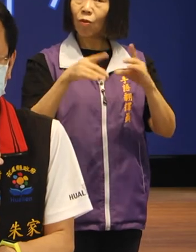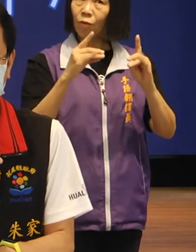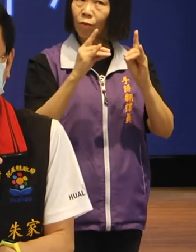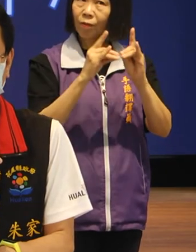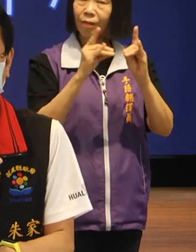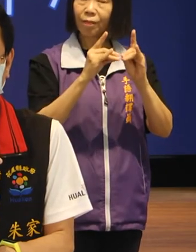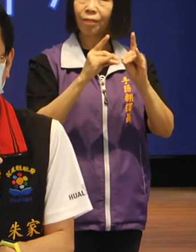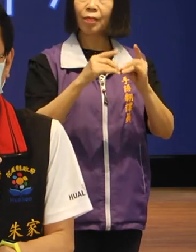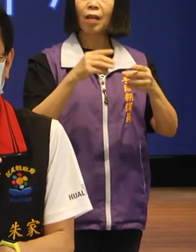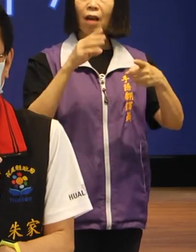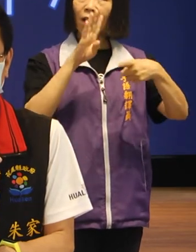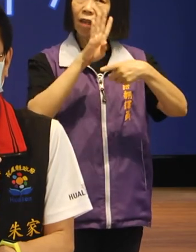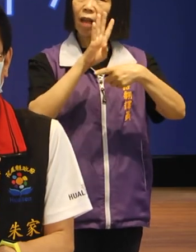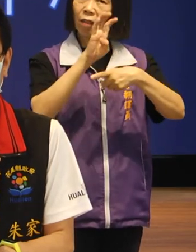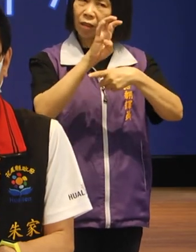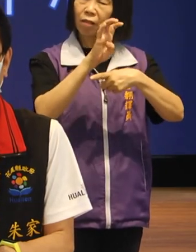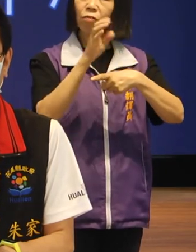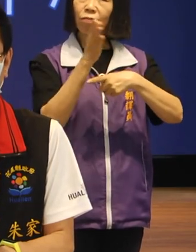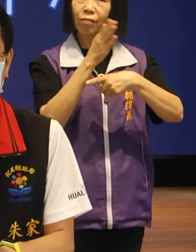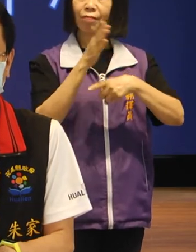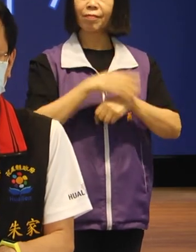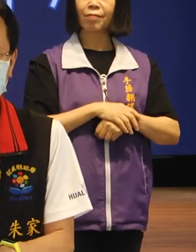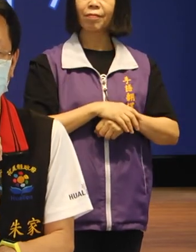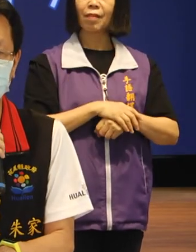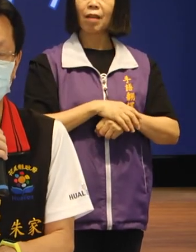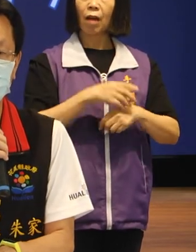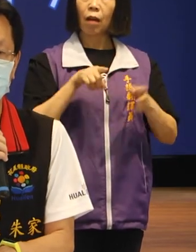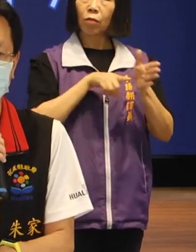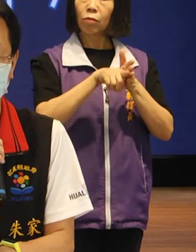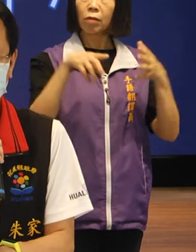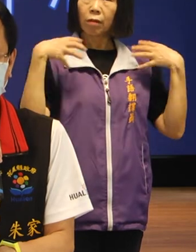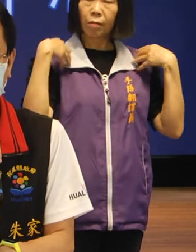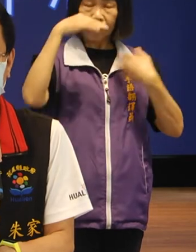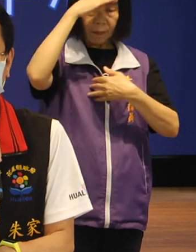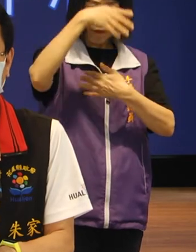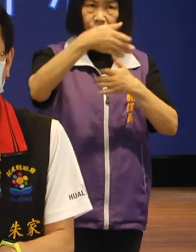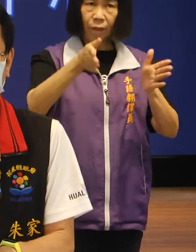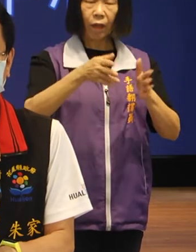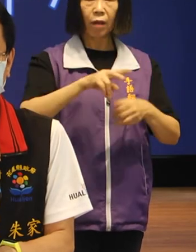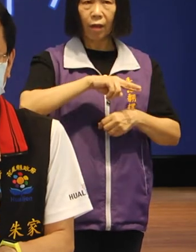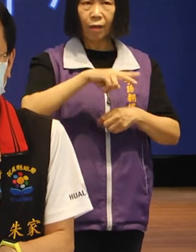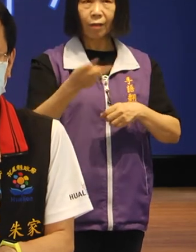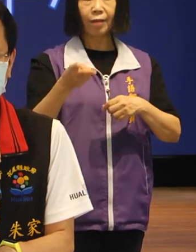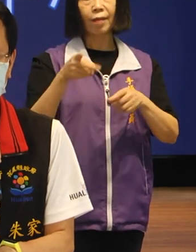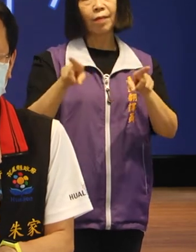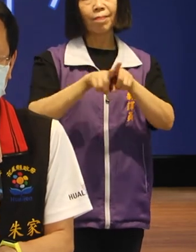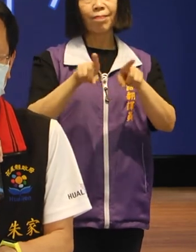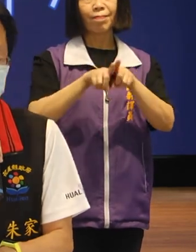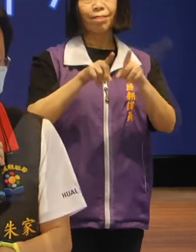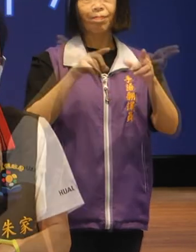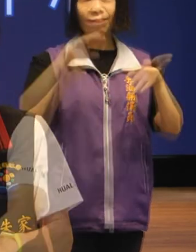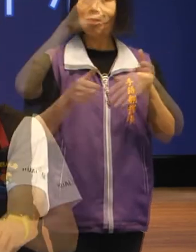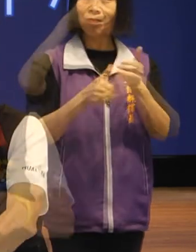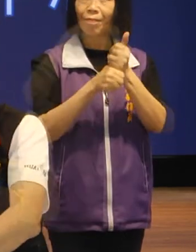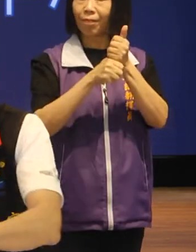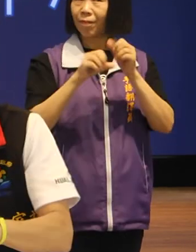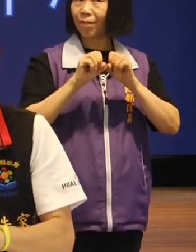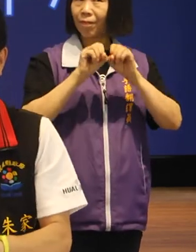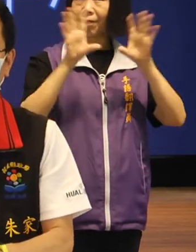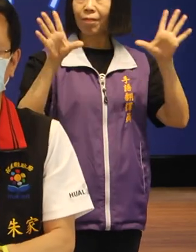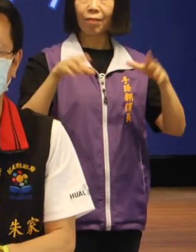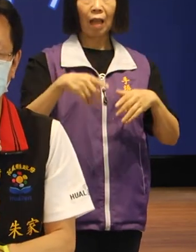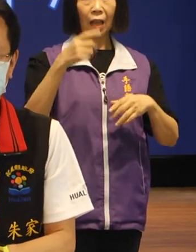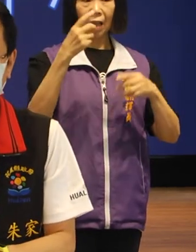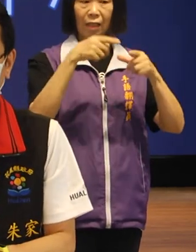概只有40%多一点，所以确实要把一些专程病房挪出来，来让我们的一般的病人可以来使用。家用快